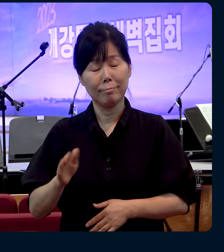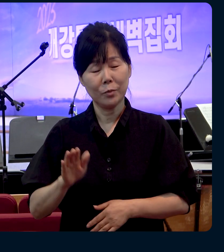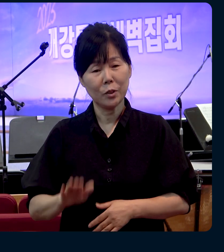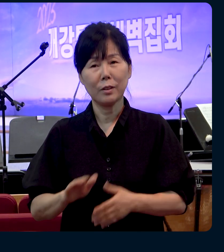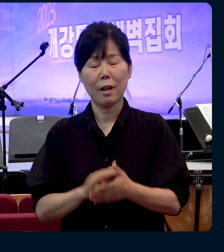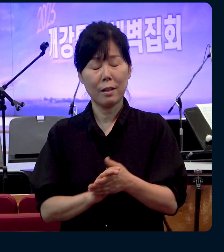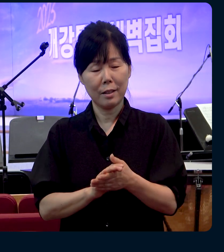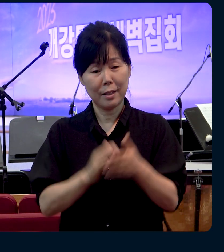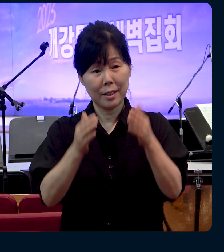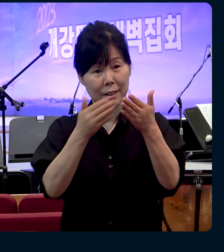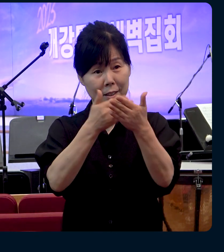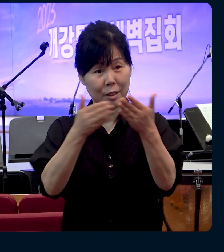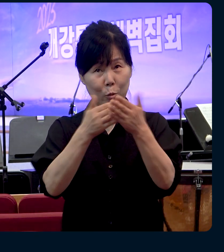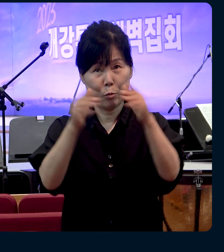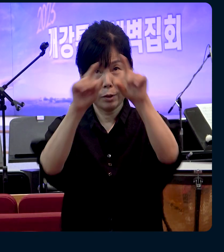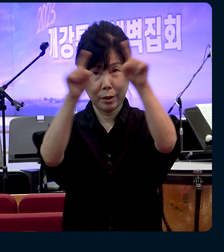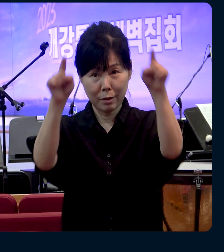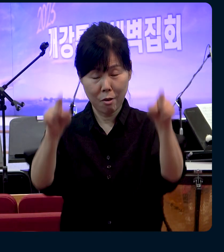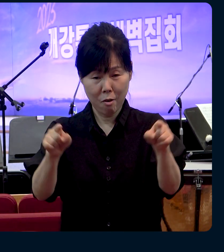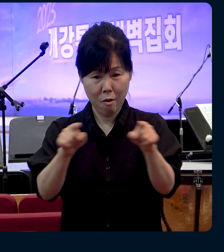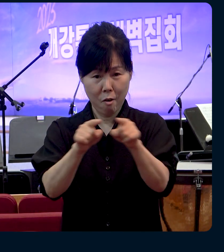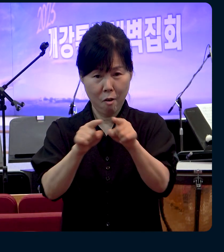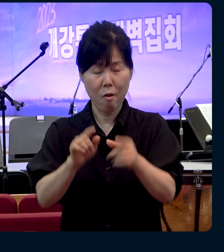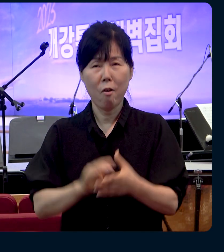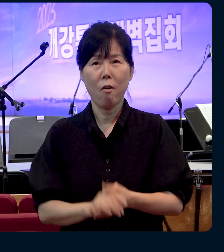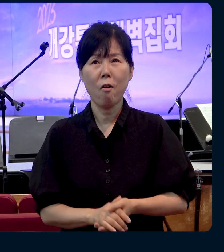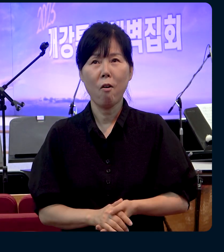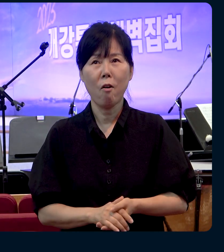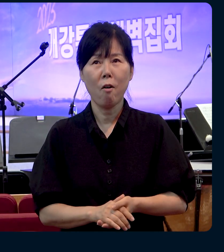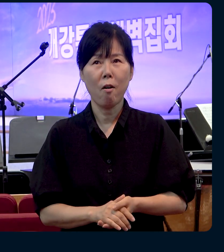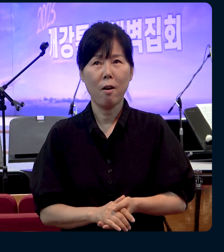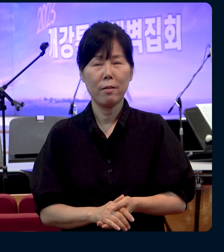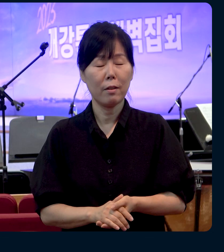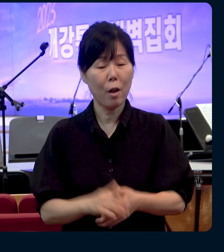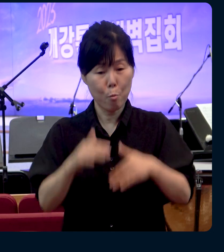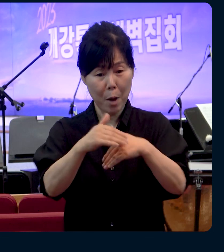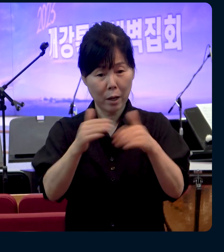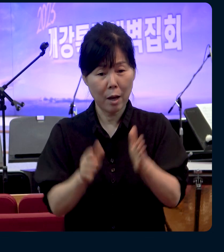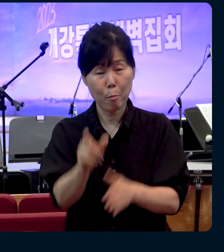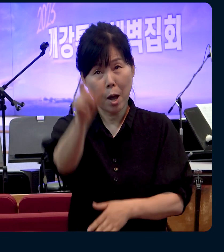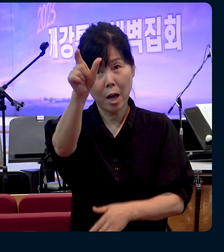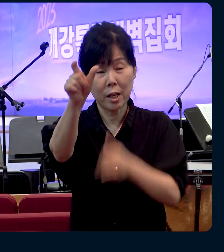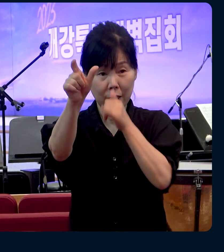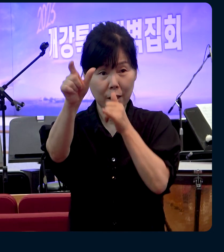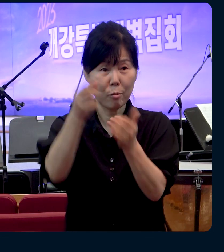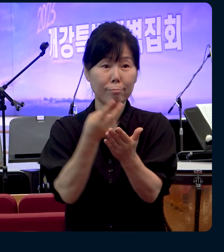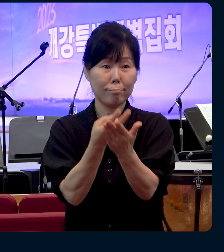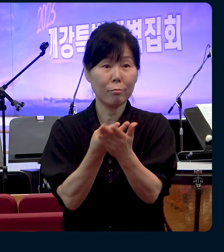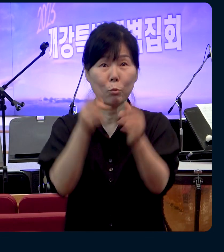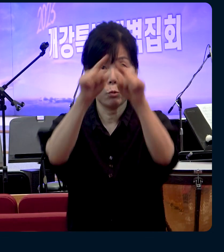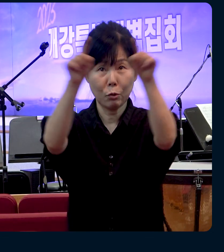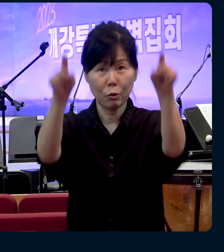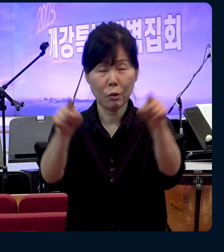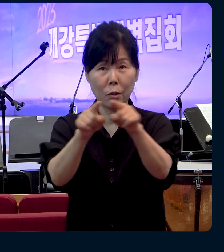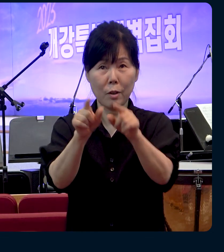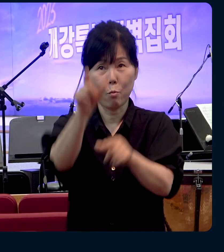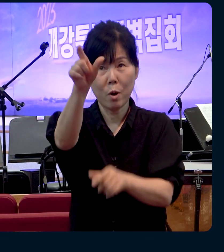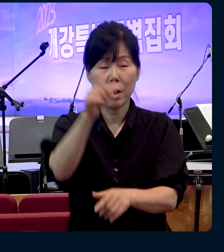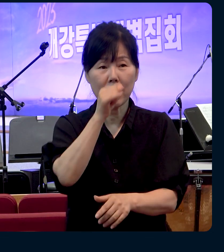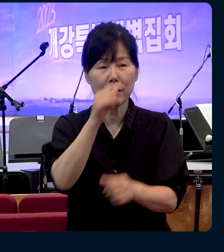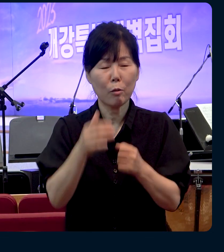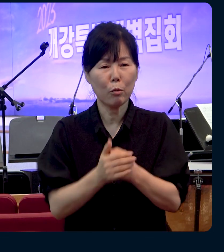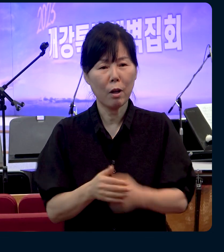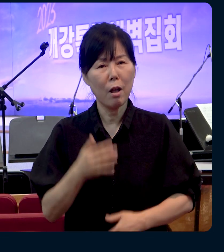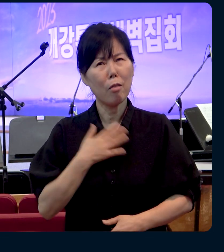그런데 그 그림을 참, 그러니까 침실에 있으니까 이제 많이 보잖아요. 처음에 볼 때는요,